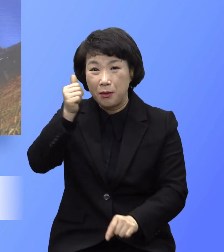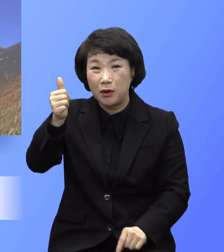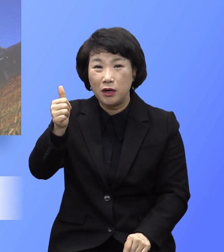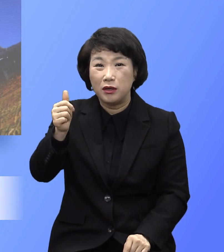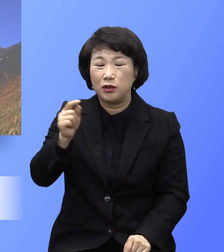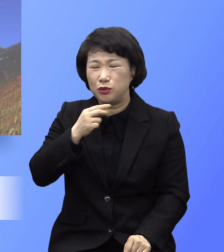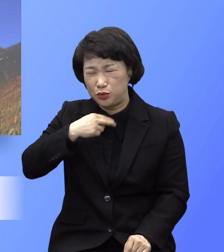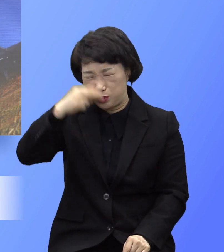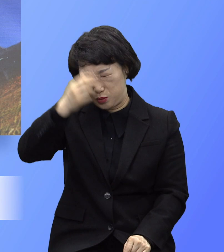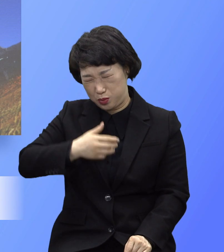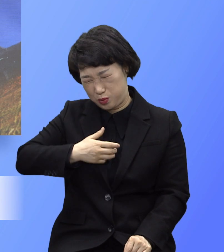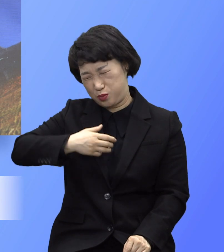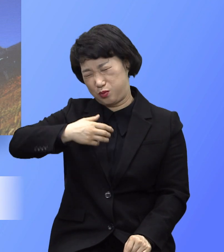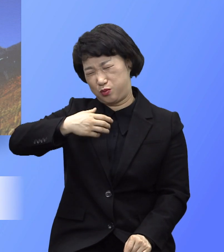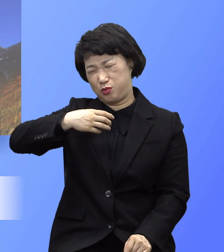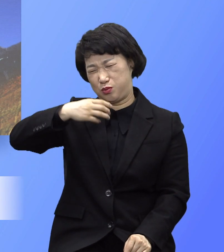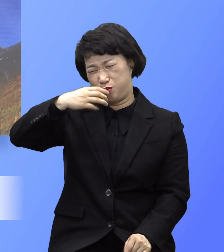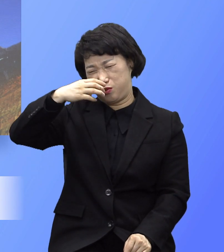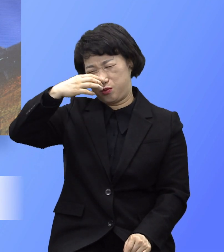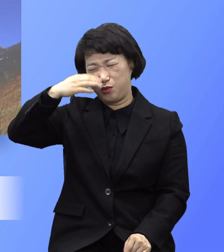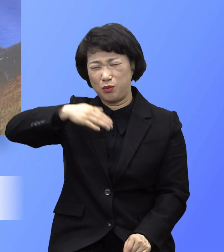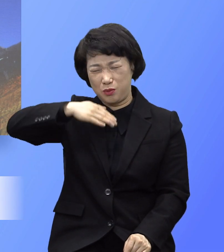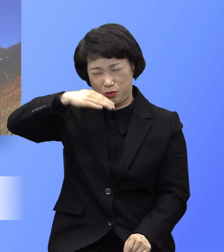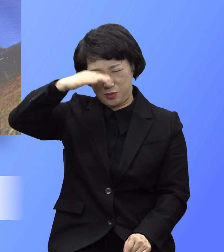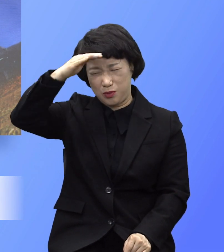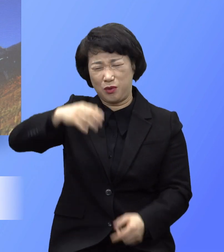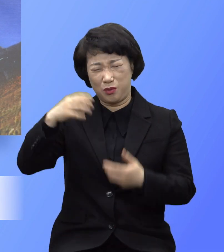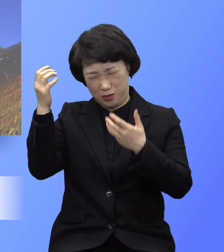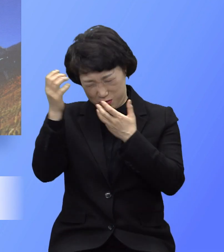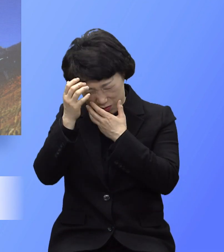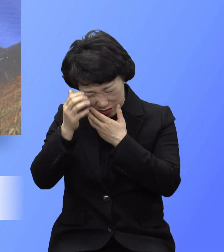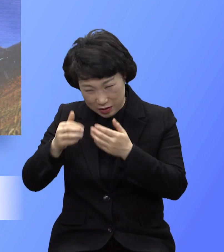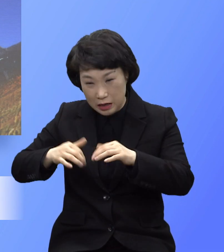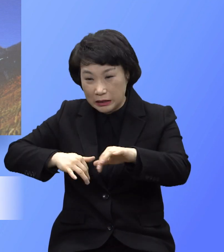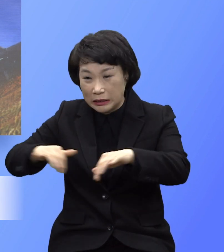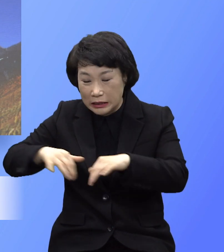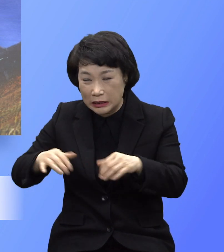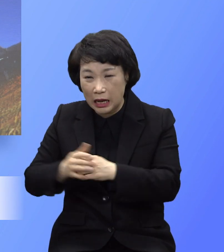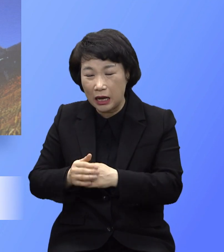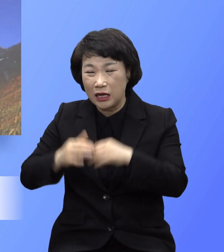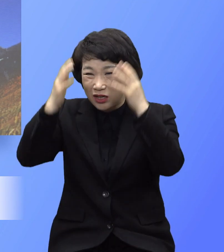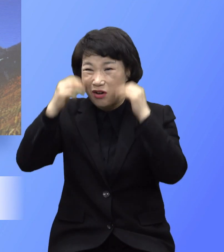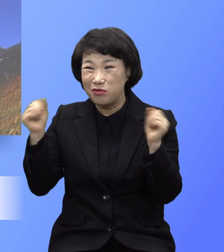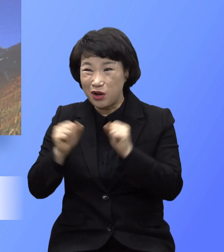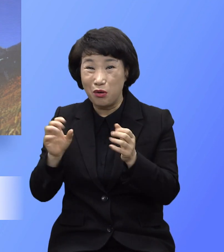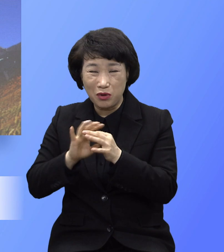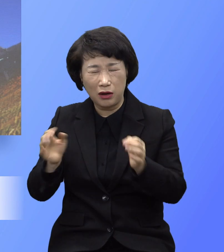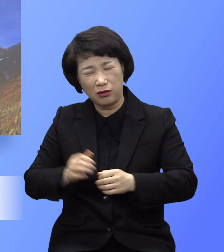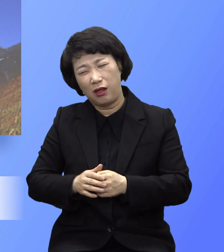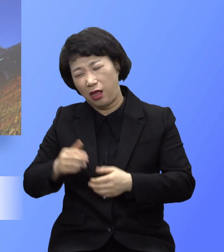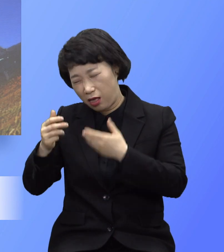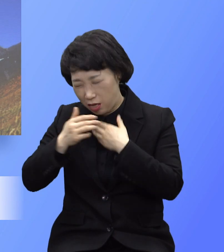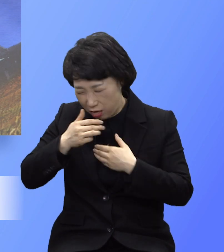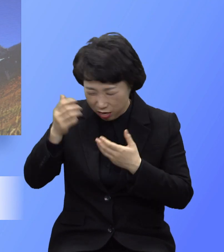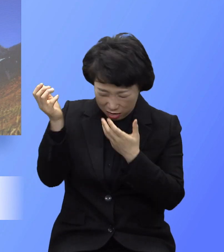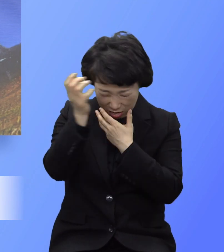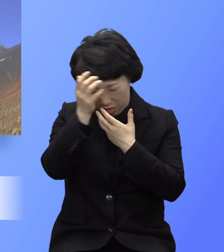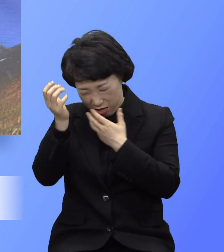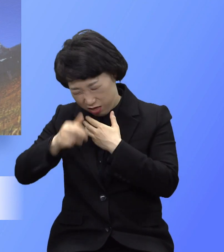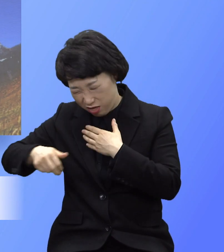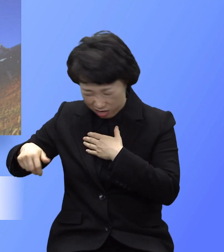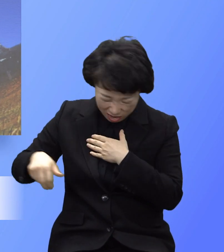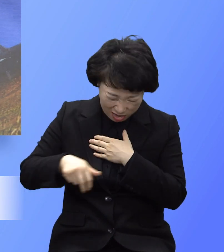그렇게 술을 먹고 길바닥에 그냥 여름이나 겨울이나 상관없이 자빠져